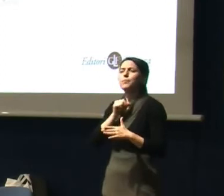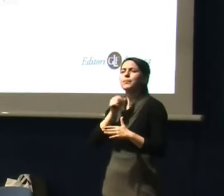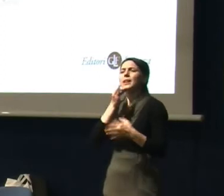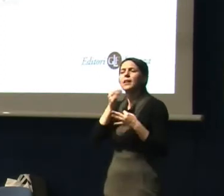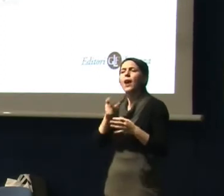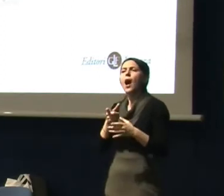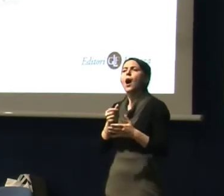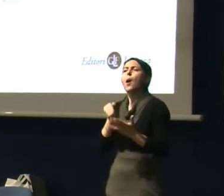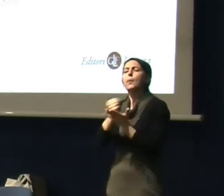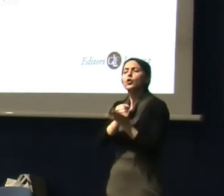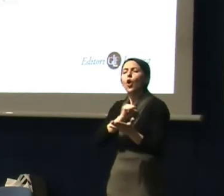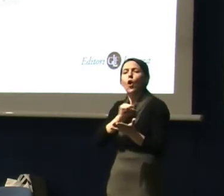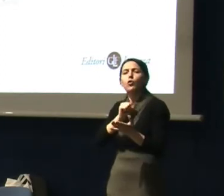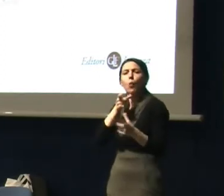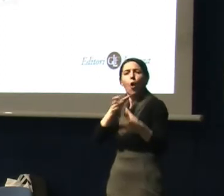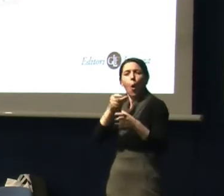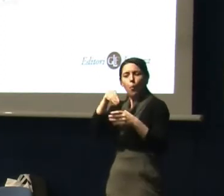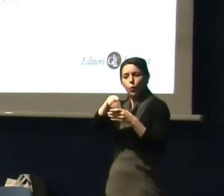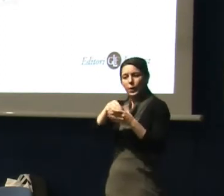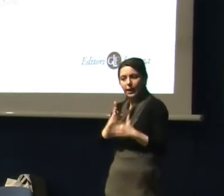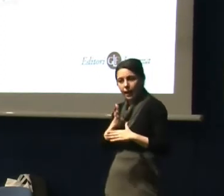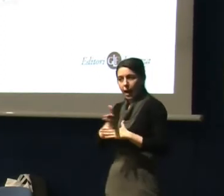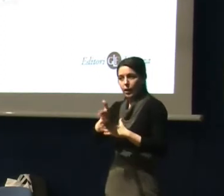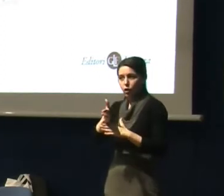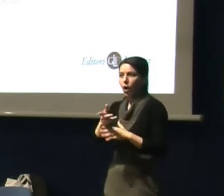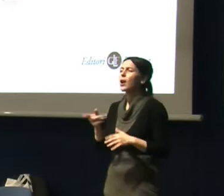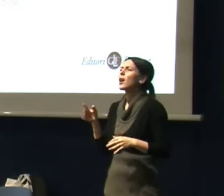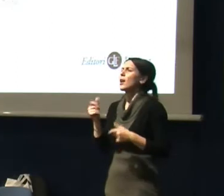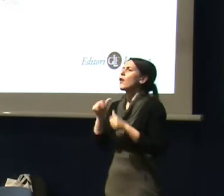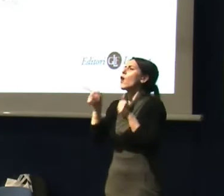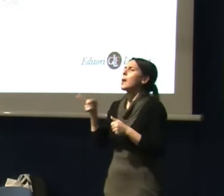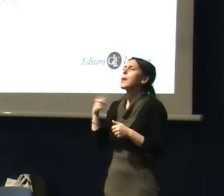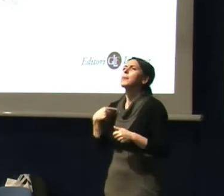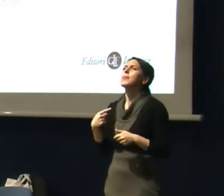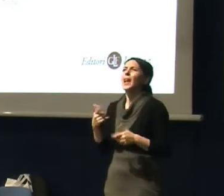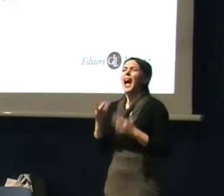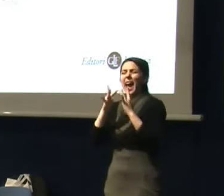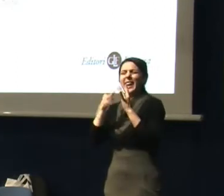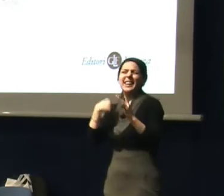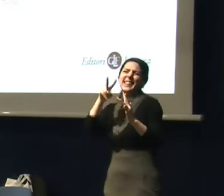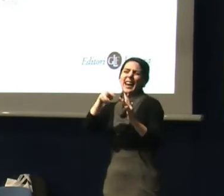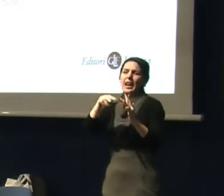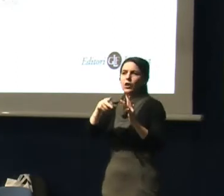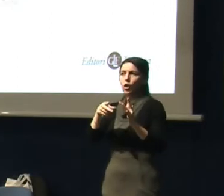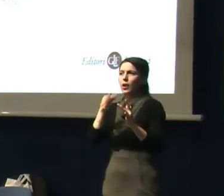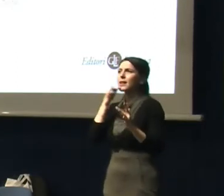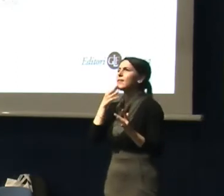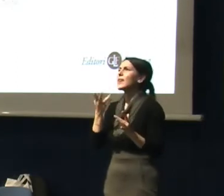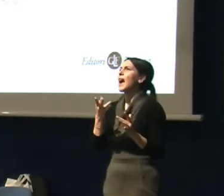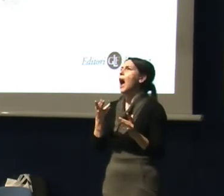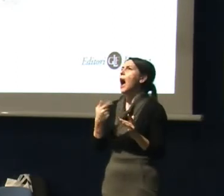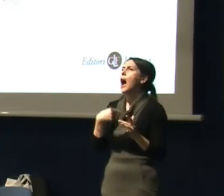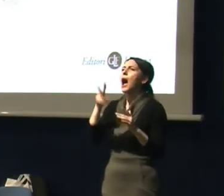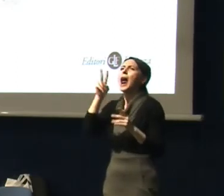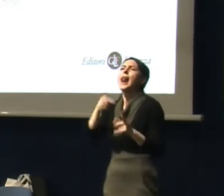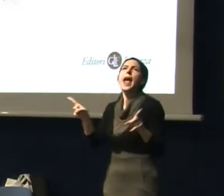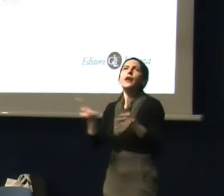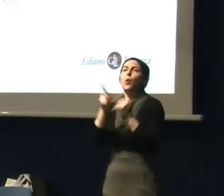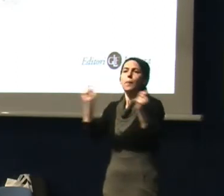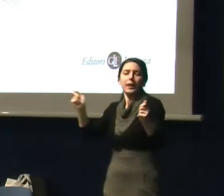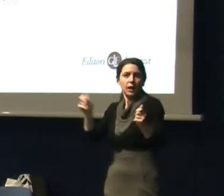quindi mai confonderlo l'ho letto su internet come dire l'ho letto su un pezzo di ferro che non è la stessa